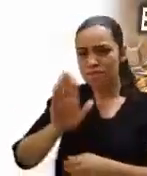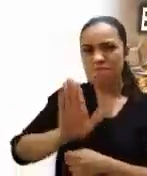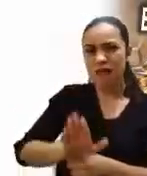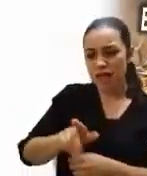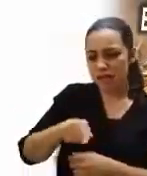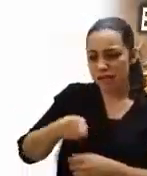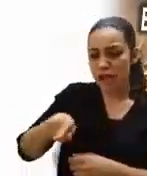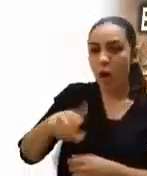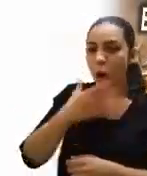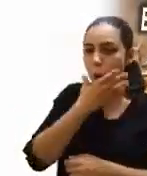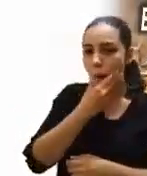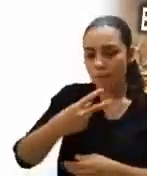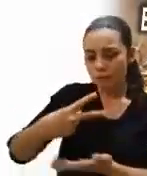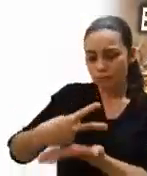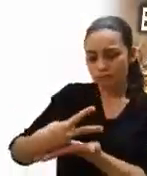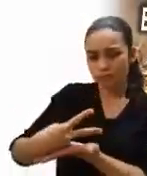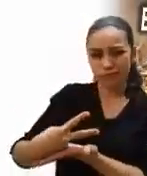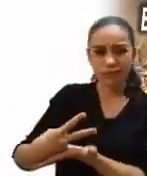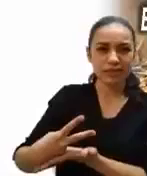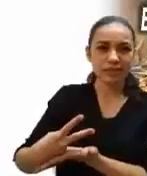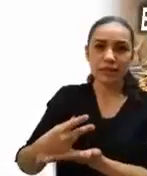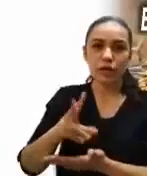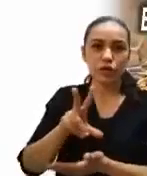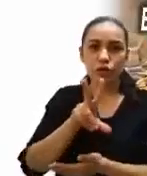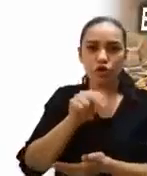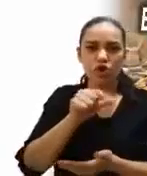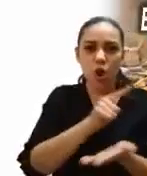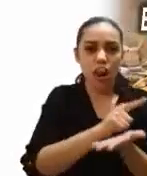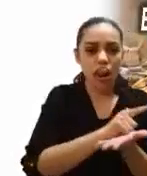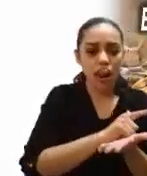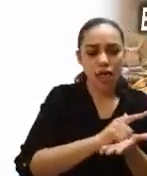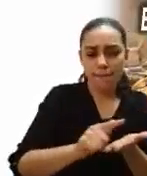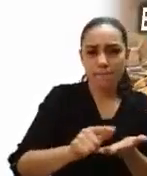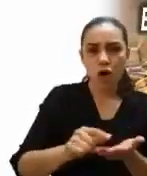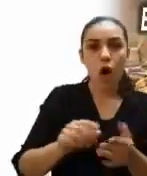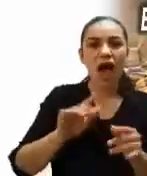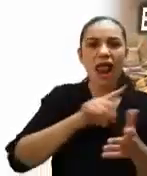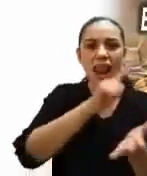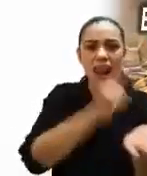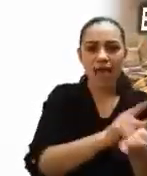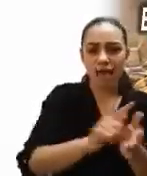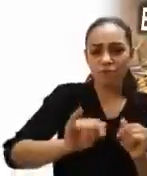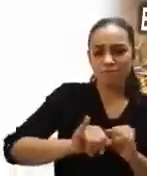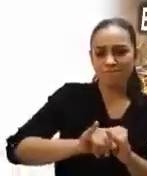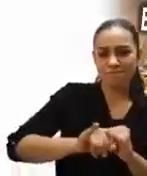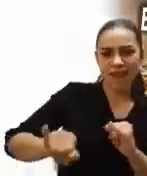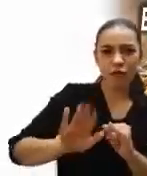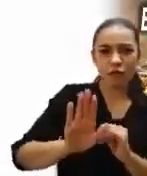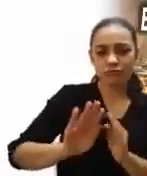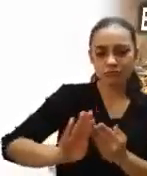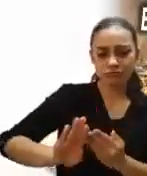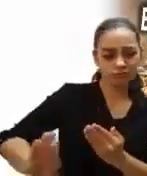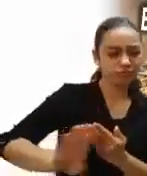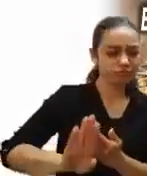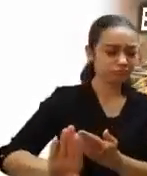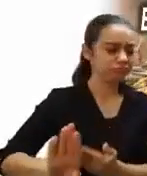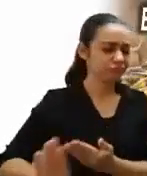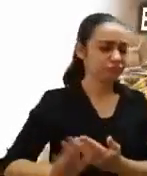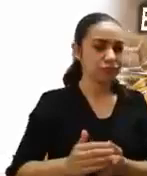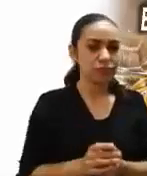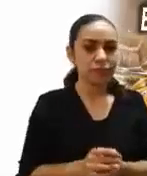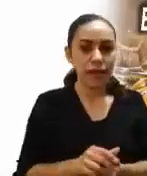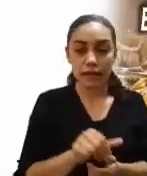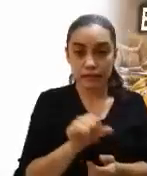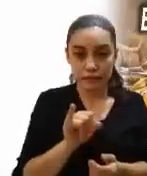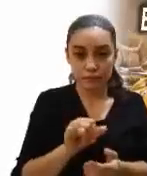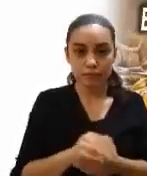de la ley y de los profetas, queda como modelo del verdadero israelita. Además, la narración de Jesús deja